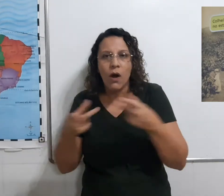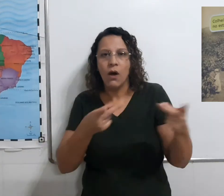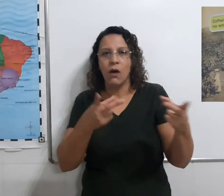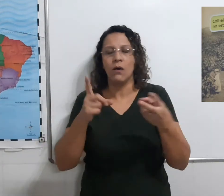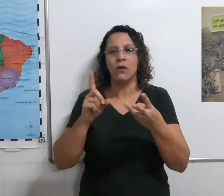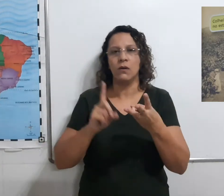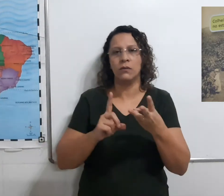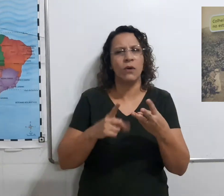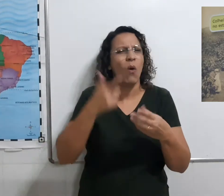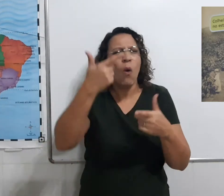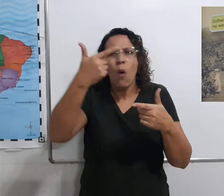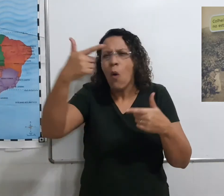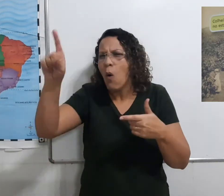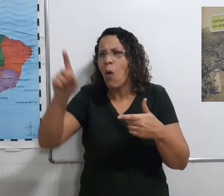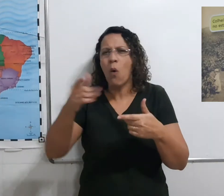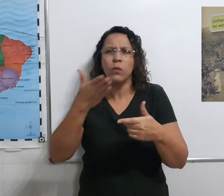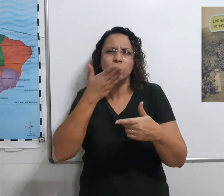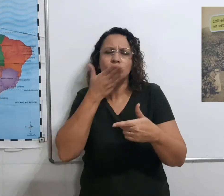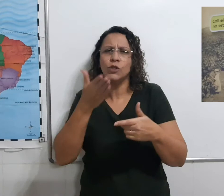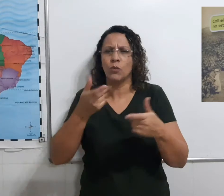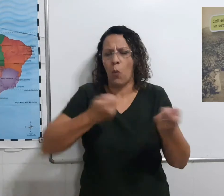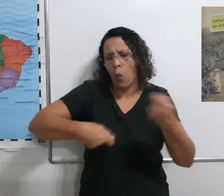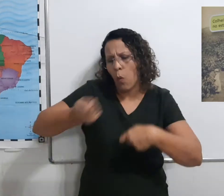e outros tipos de comércio,